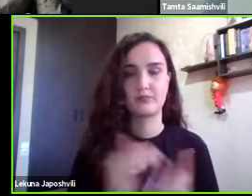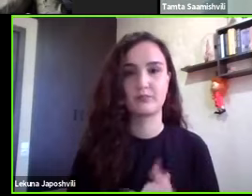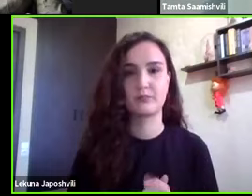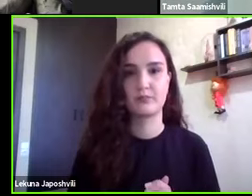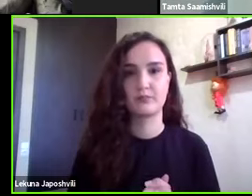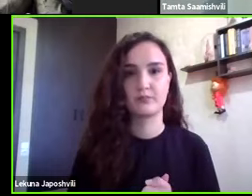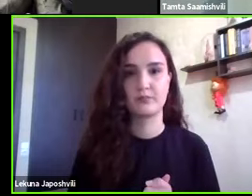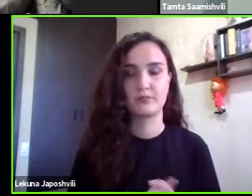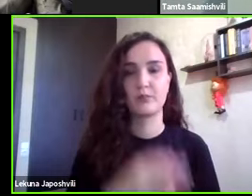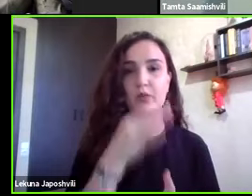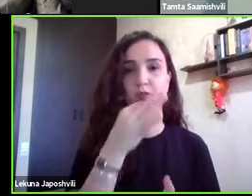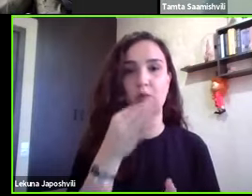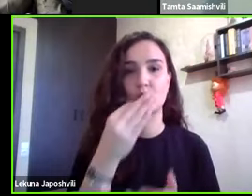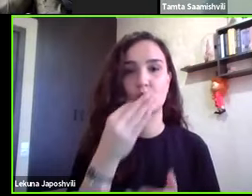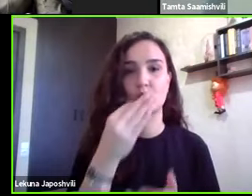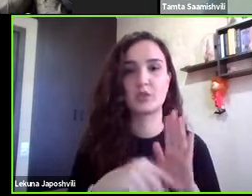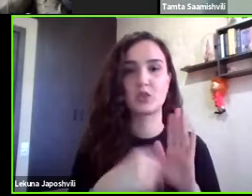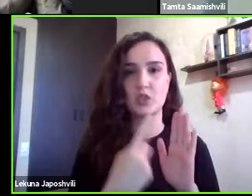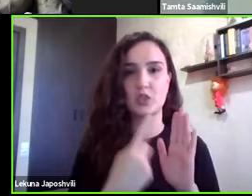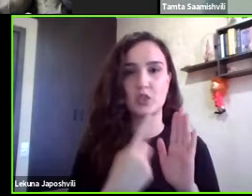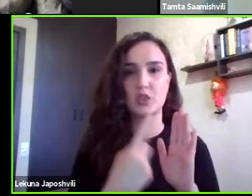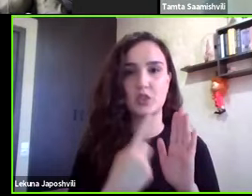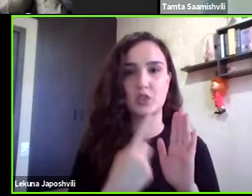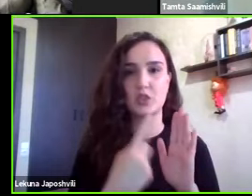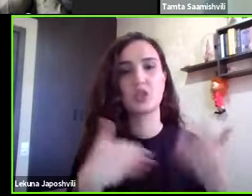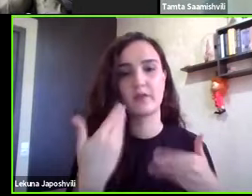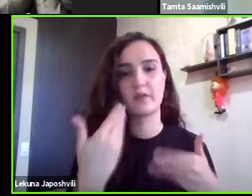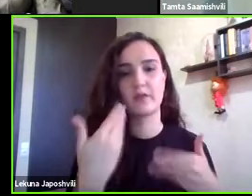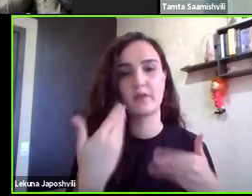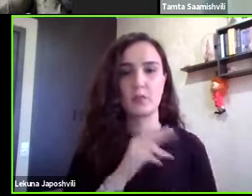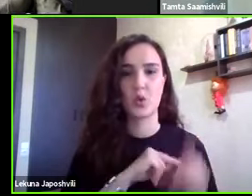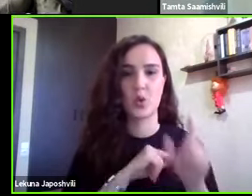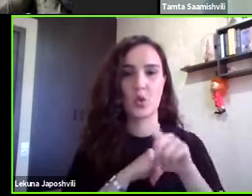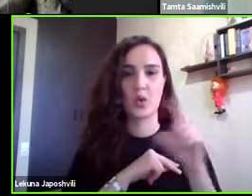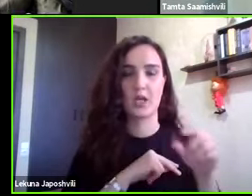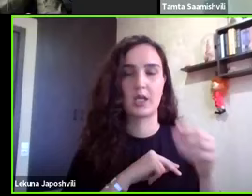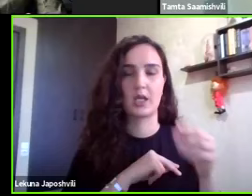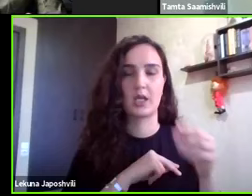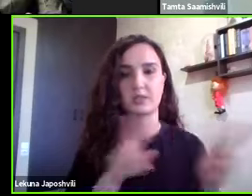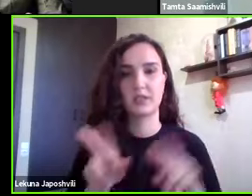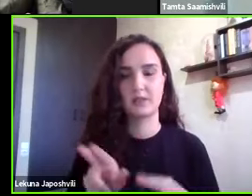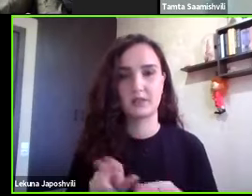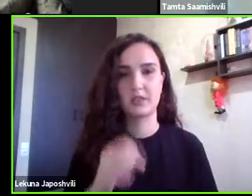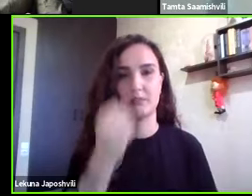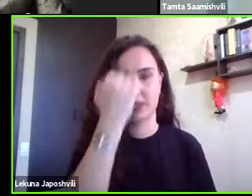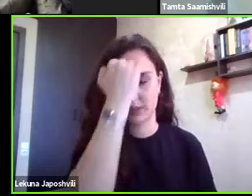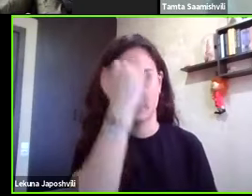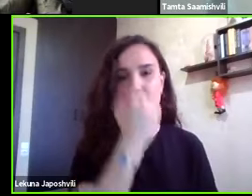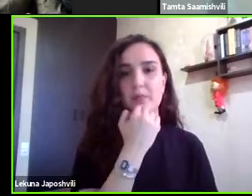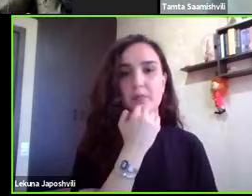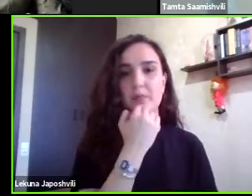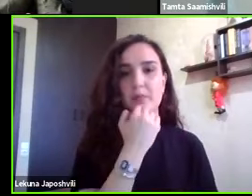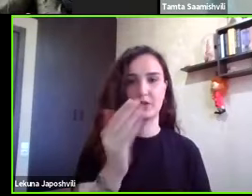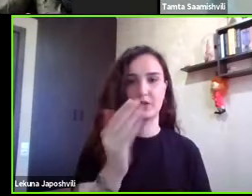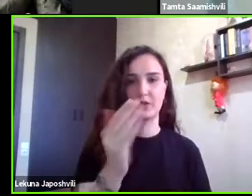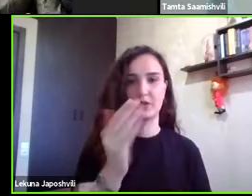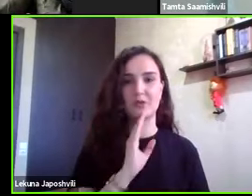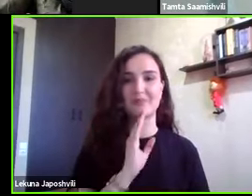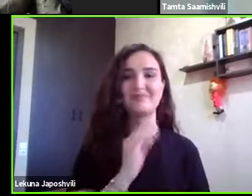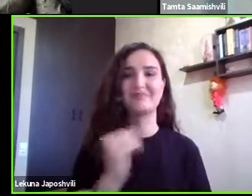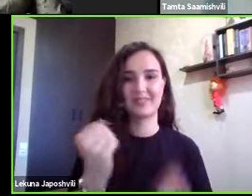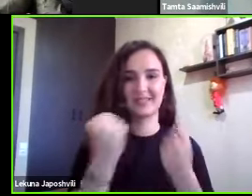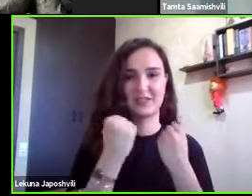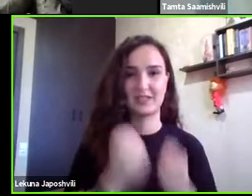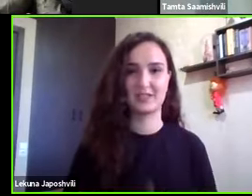უპასუხოთ მათ შეკითხვებს, მივცეთ რჩევები ჩემი კოლეგების მსგავსად. მადლობა ასევე თქვენ გოგონებო